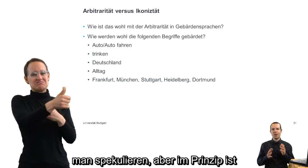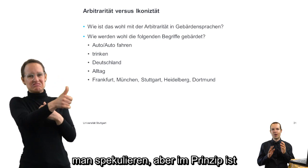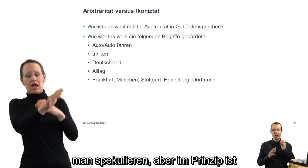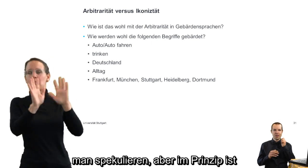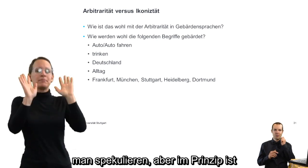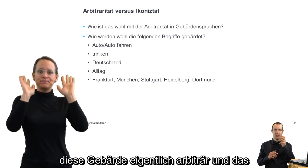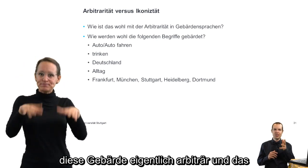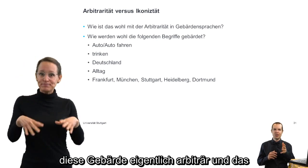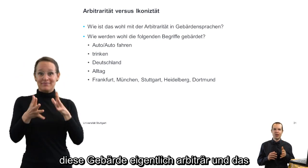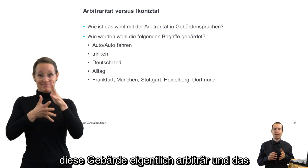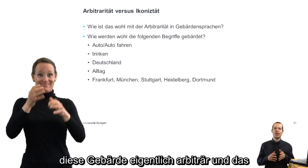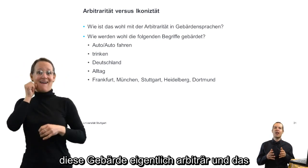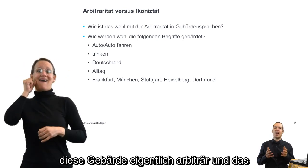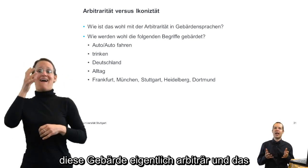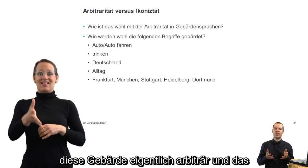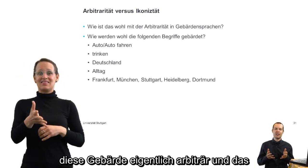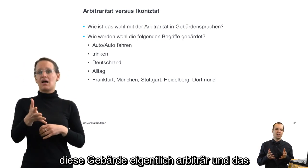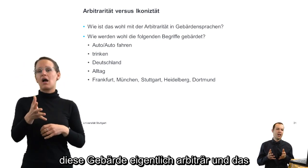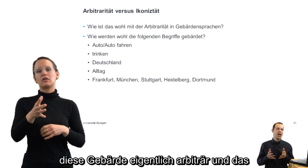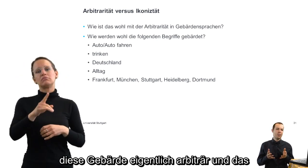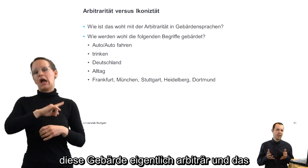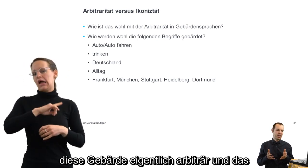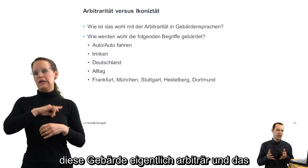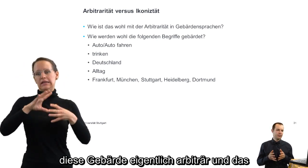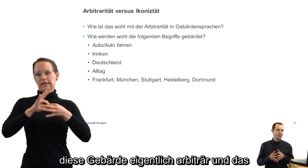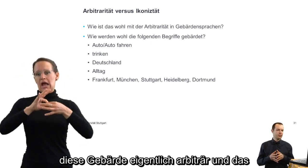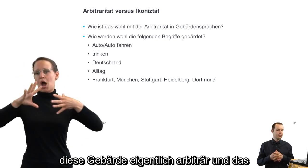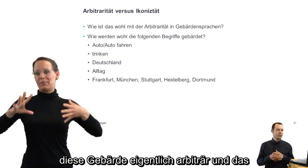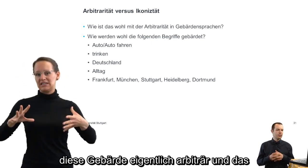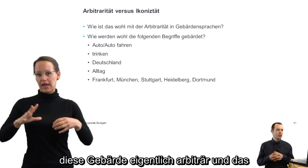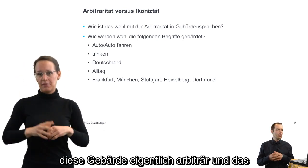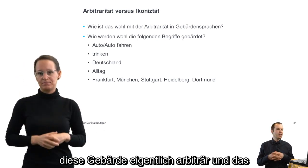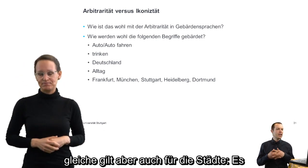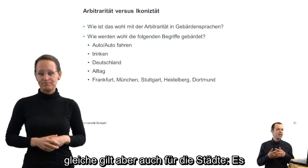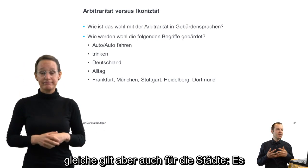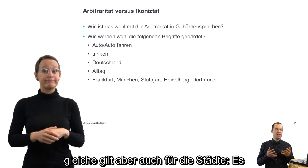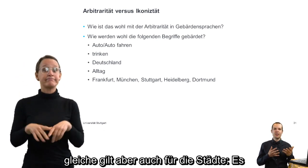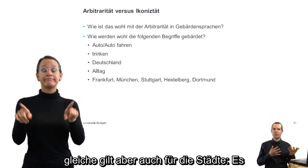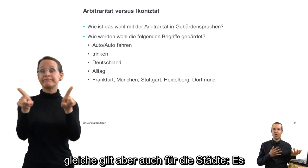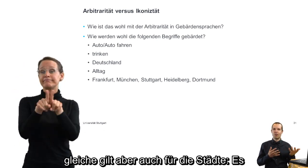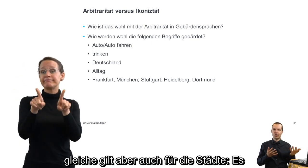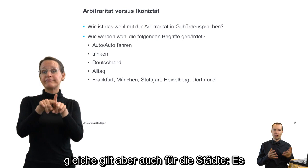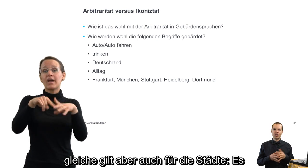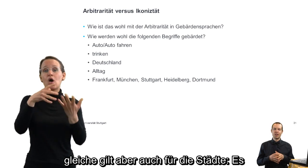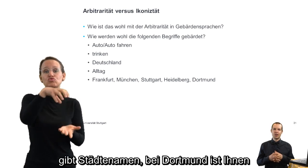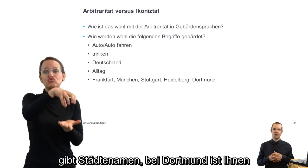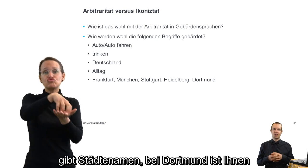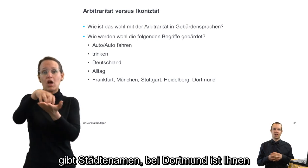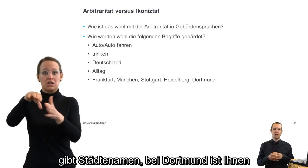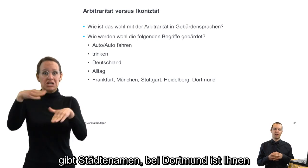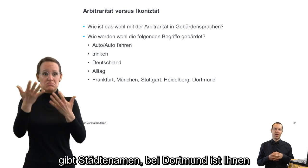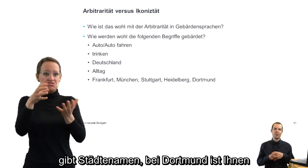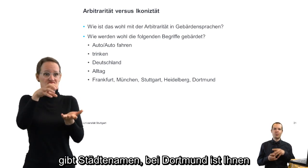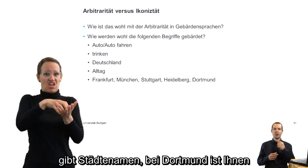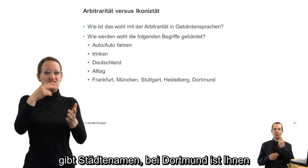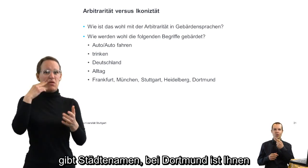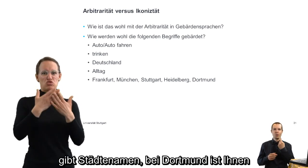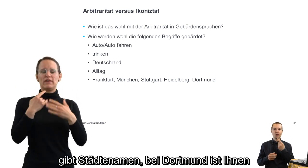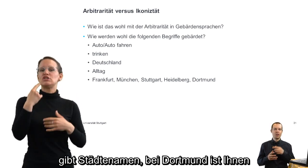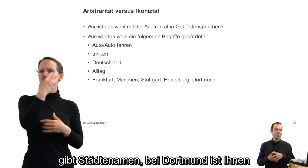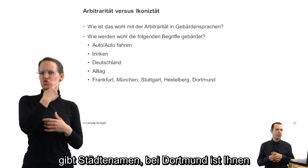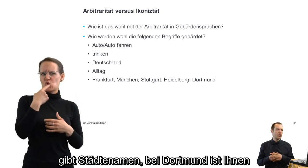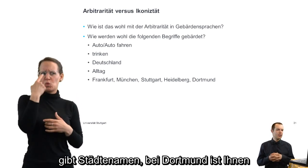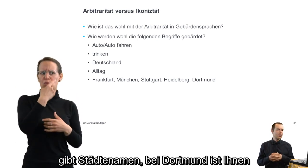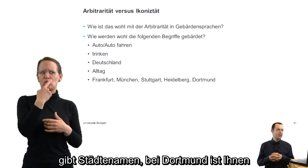spekulieren, aber im Prinzip ist diese Gebärde eigentlich arbiträr. Und das Gleiche gilt aber auch für die Städte. Es gibt Städtenamen. Bei